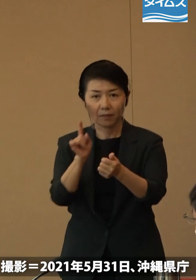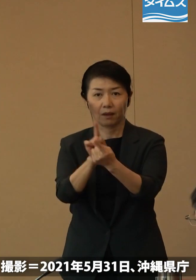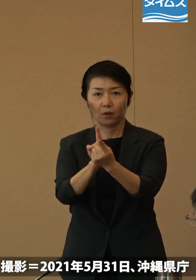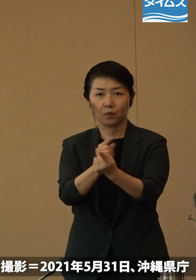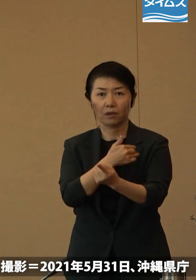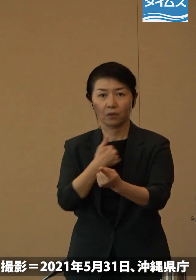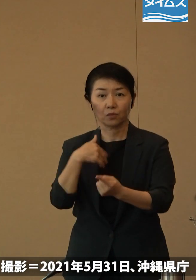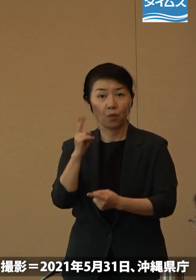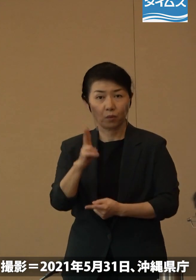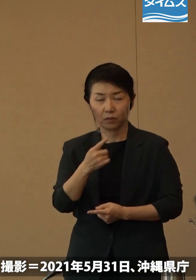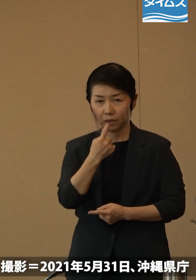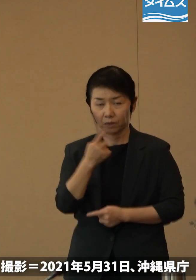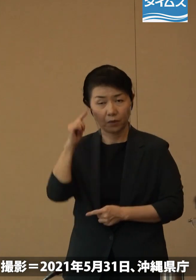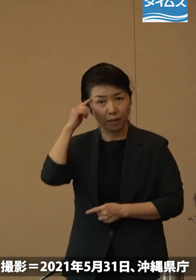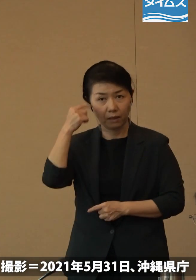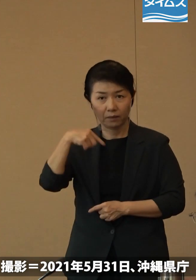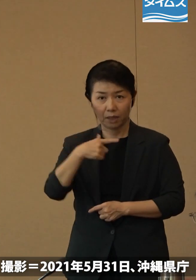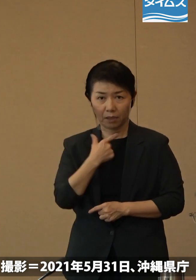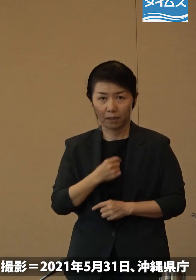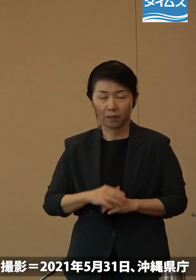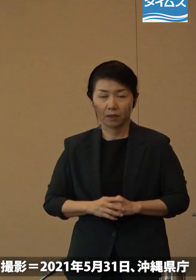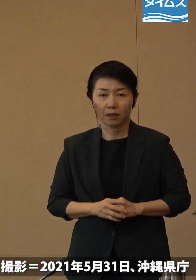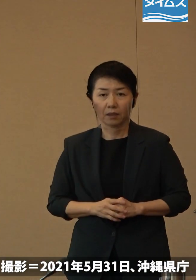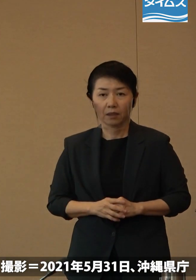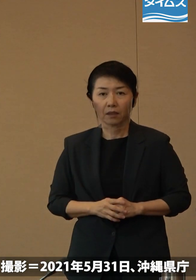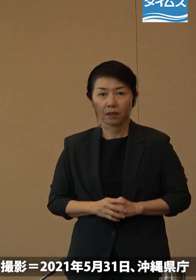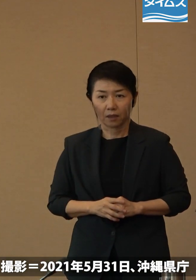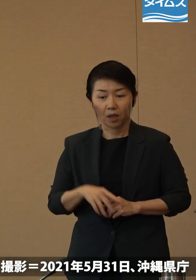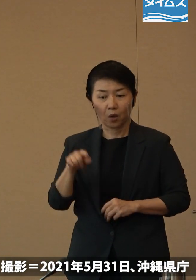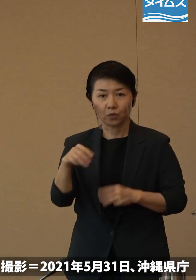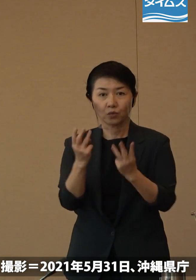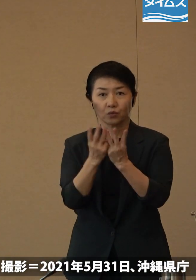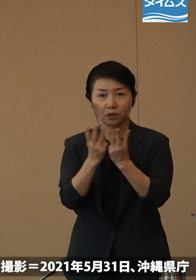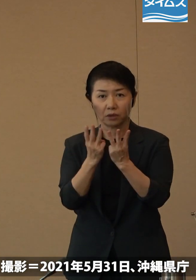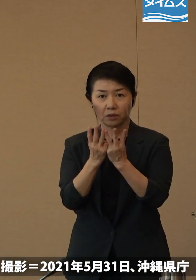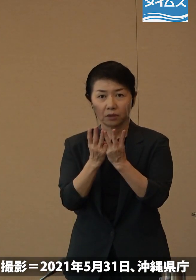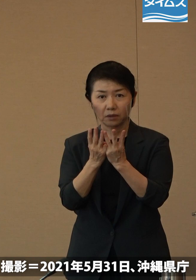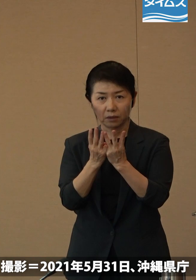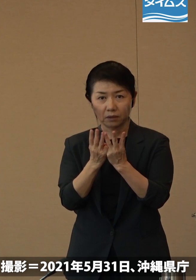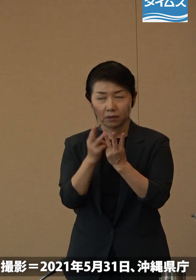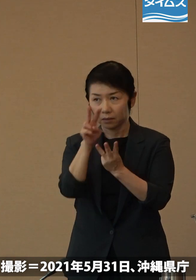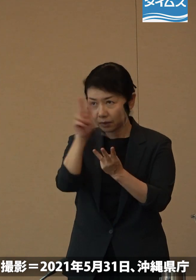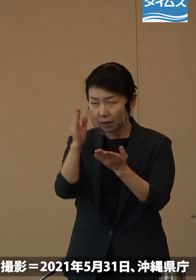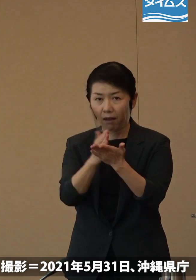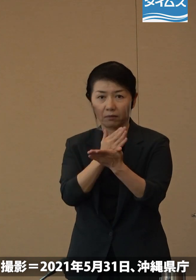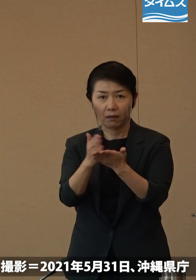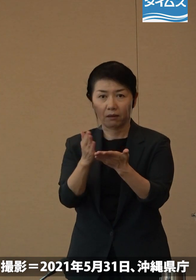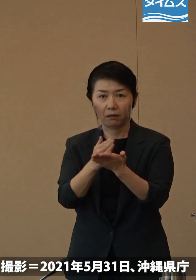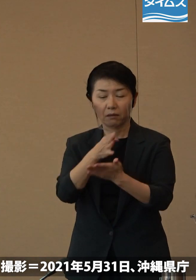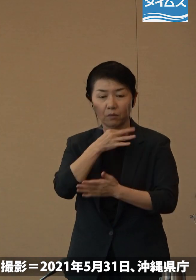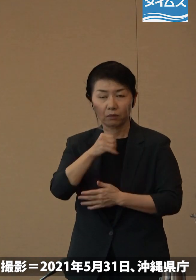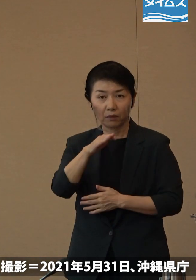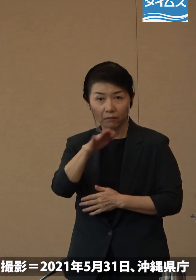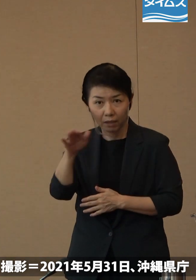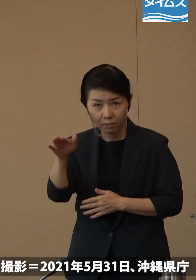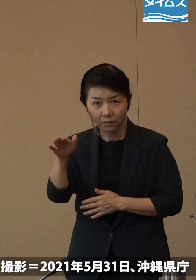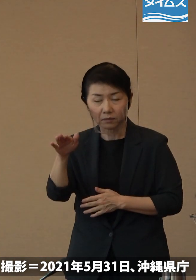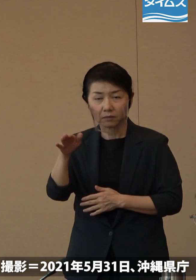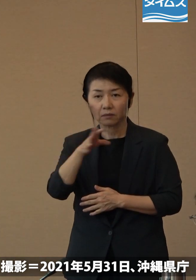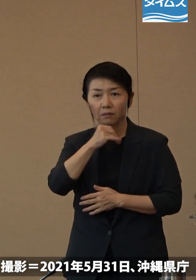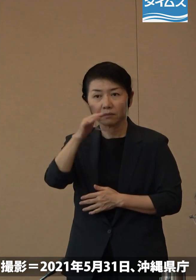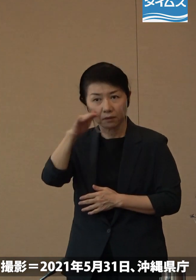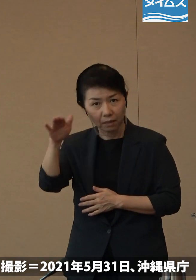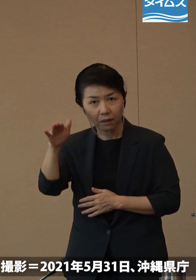できるように、我々は考えていきたいと思いますし、この数値から見ても、どの世代にやはり広が